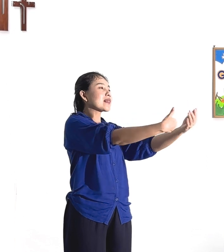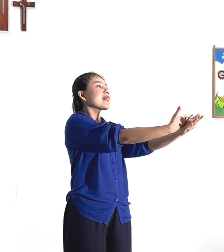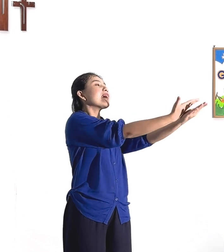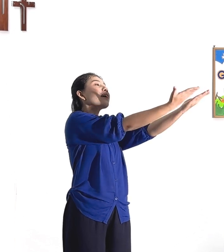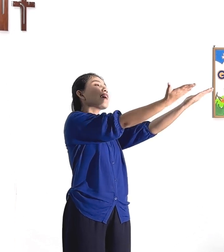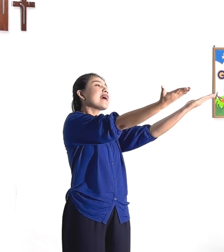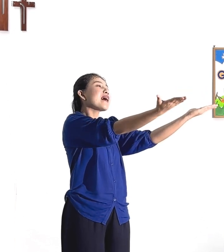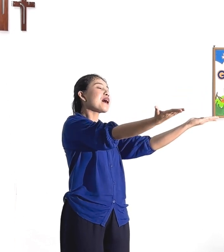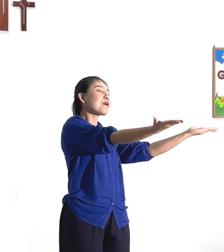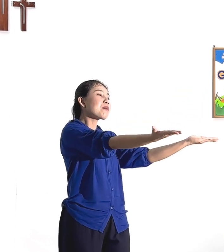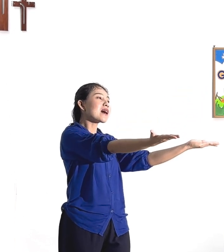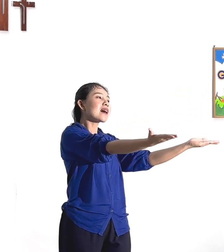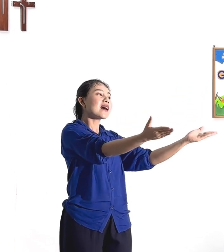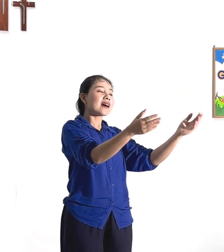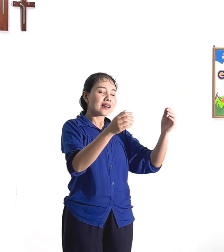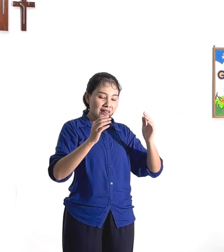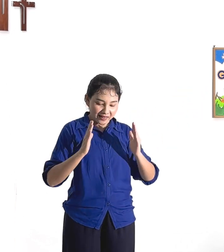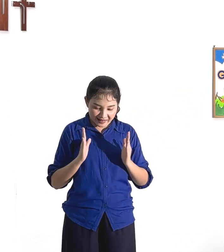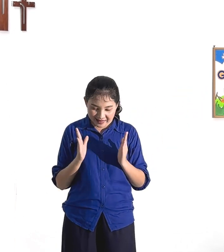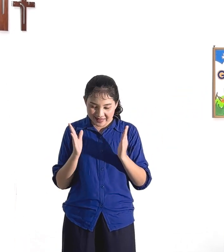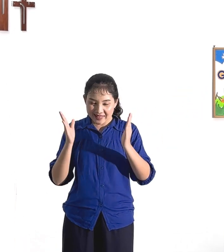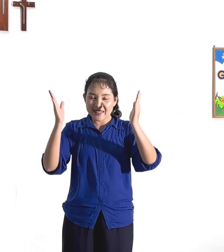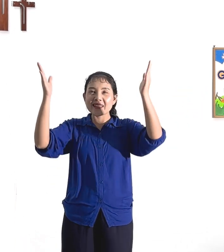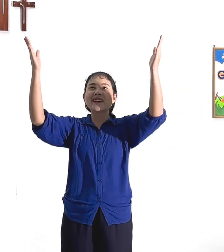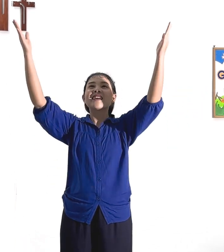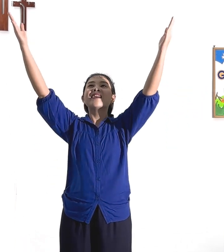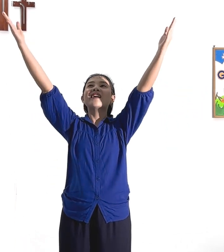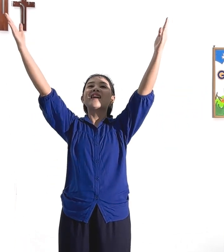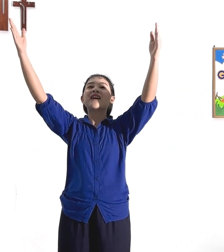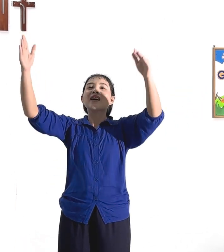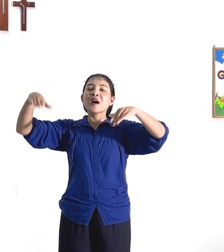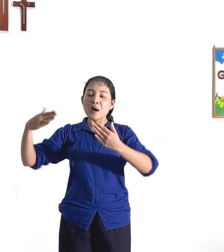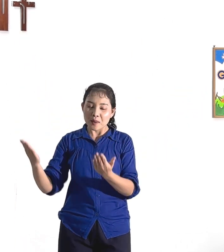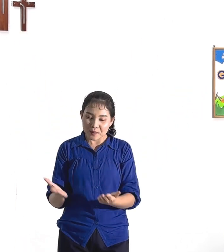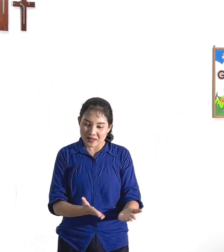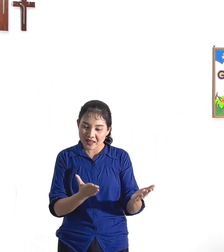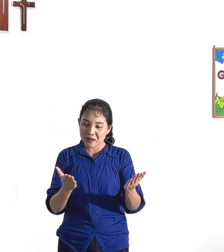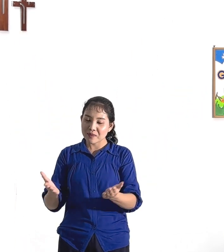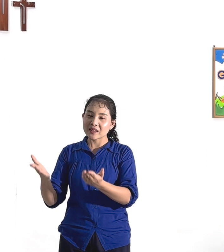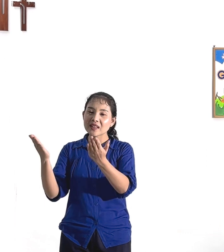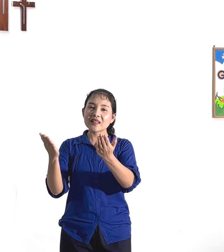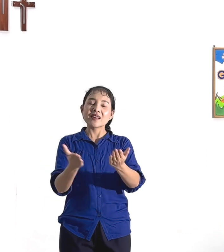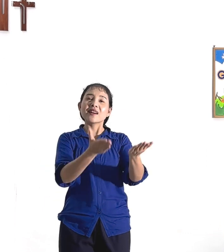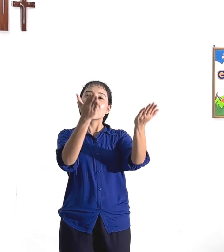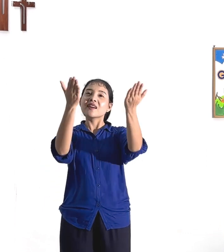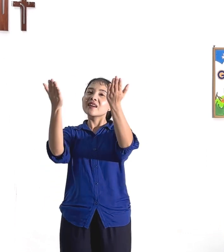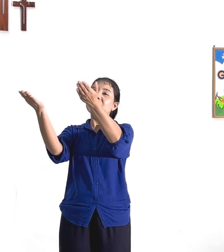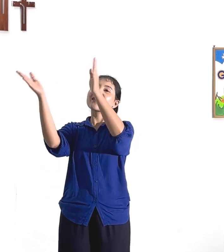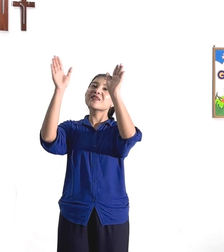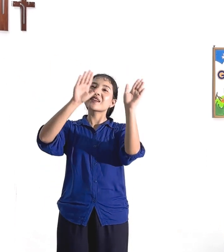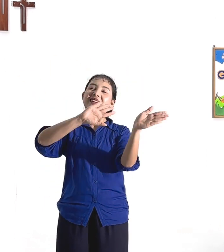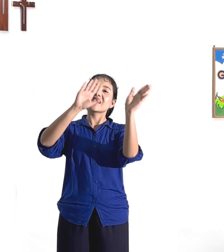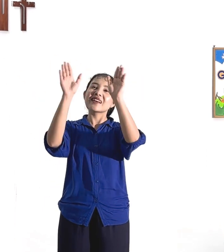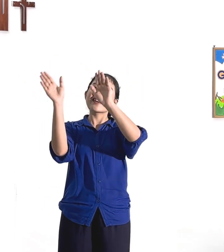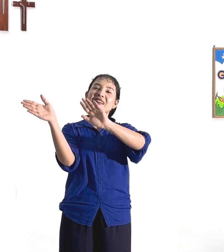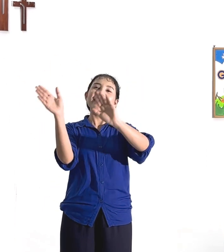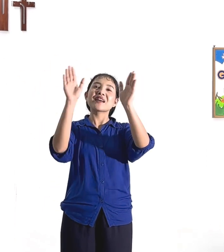lapang Ia menelamankan aku karena ia